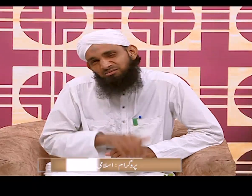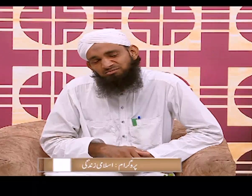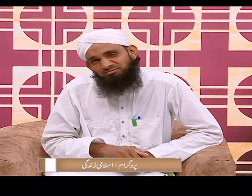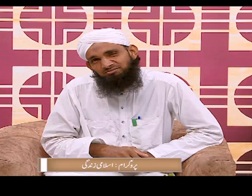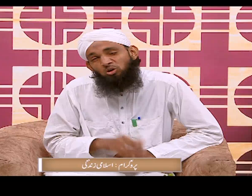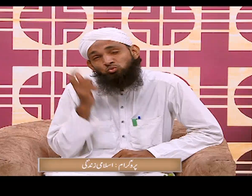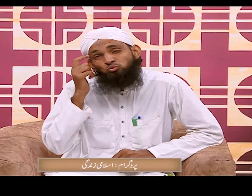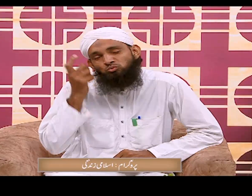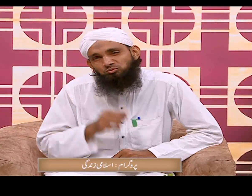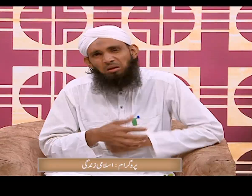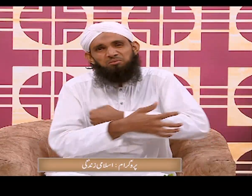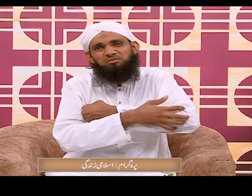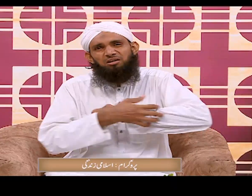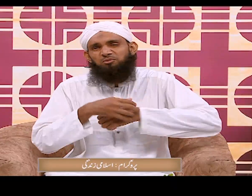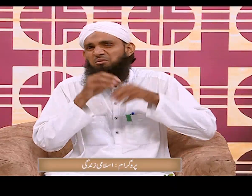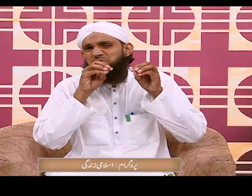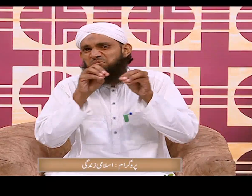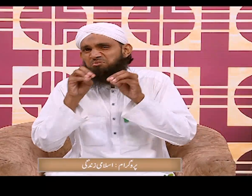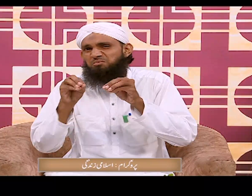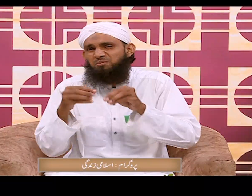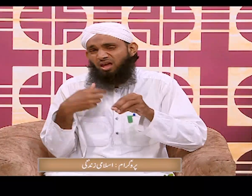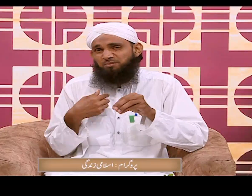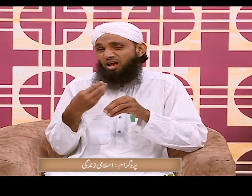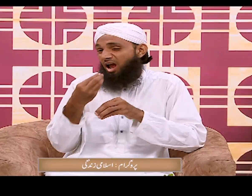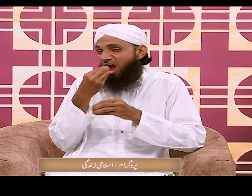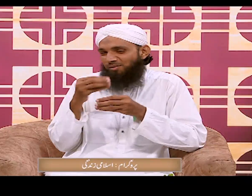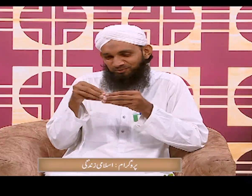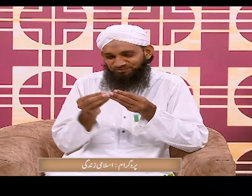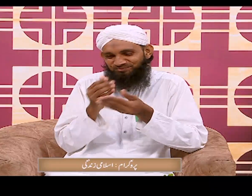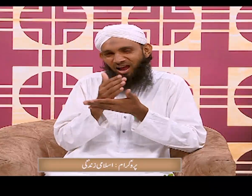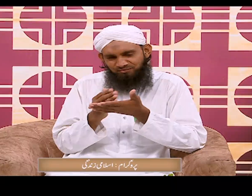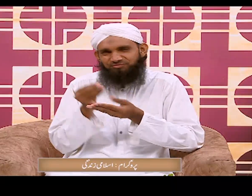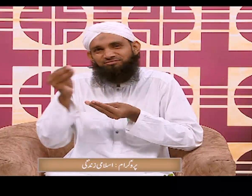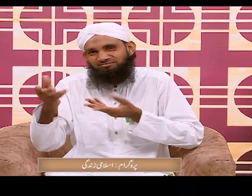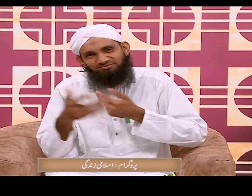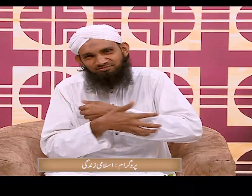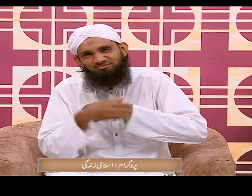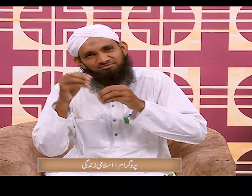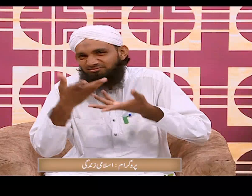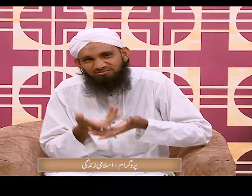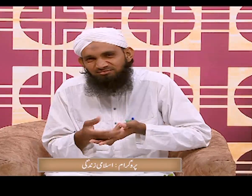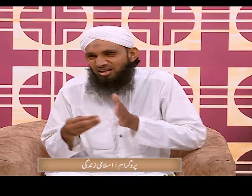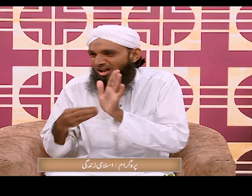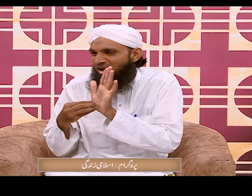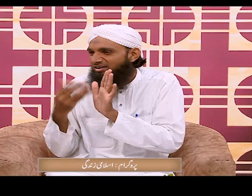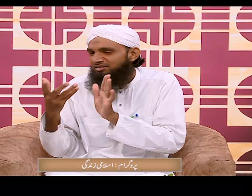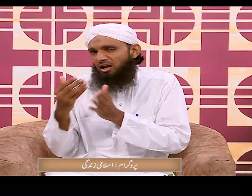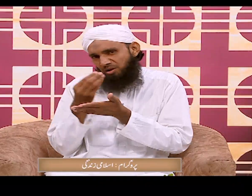سکتے؟ کیا ہم غریبوں کے ساتھ اپنا منہ کا نوالا نہیں بانٹ سکتے؟ کیا ہم بھوکوں کو کھانا نہیں